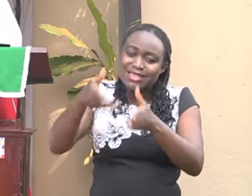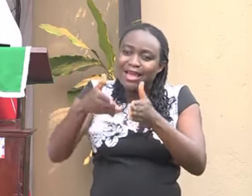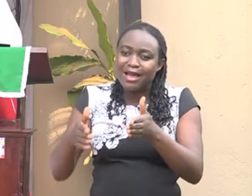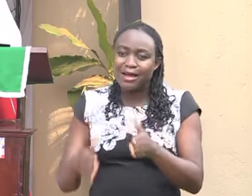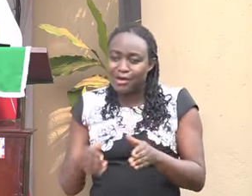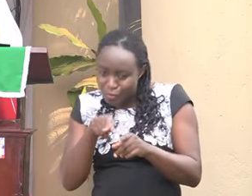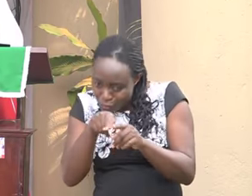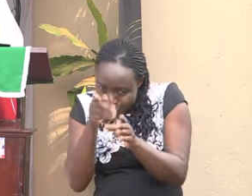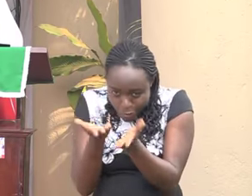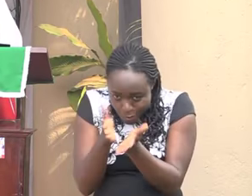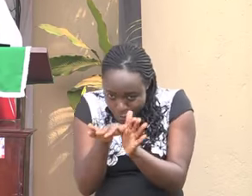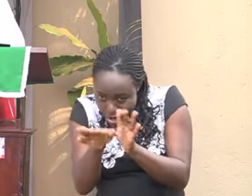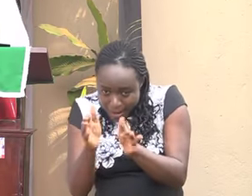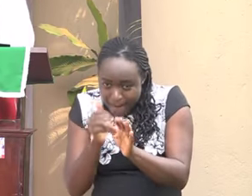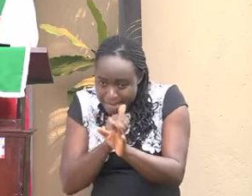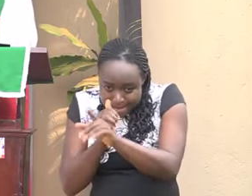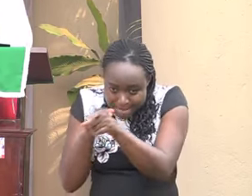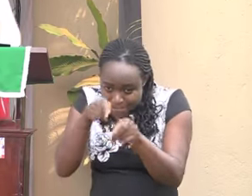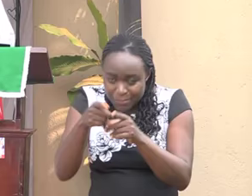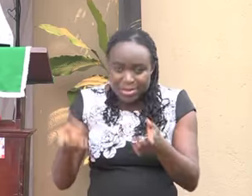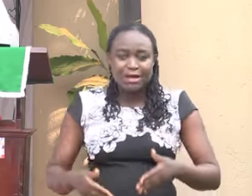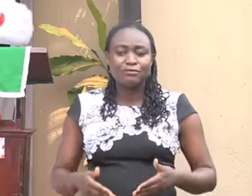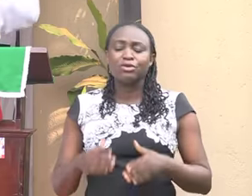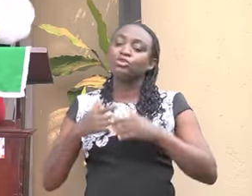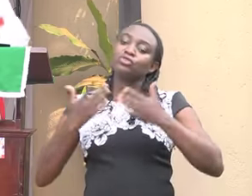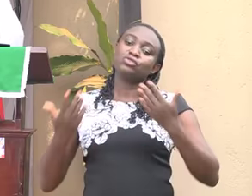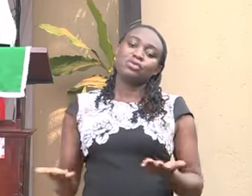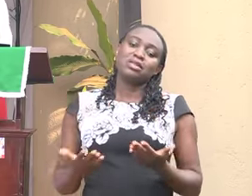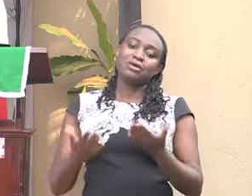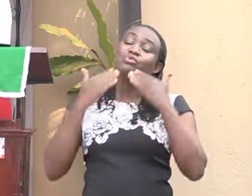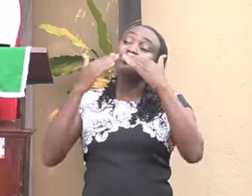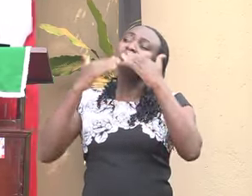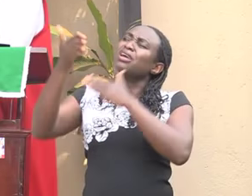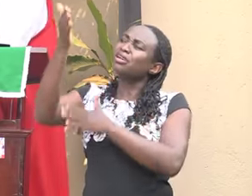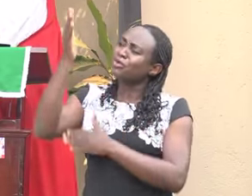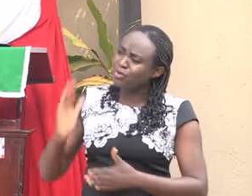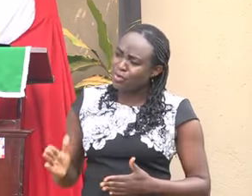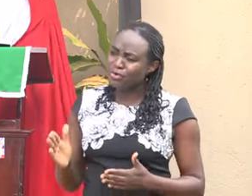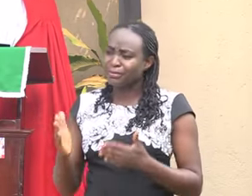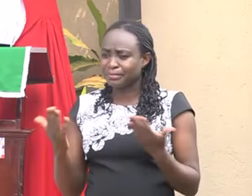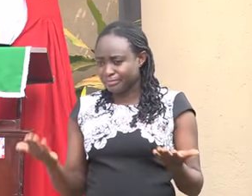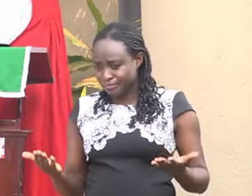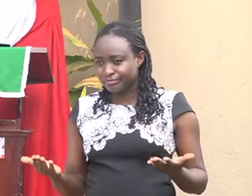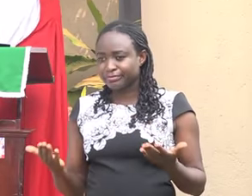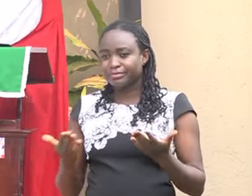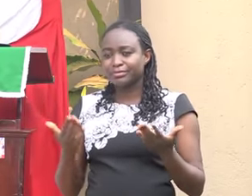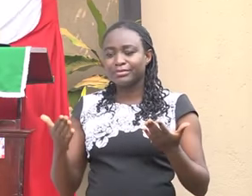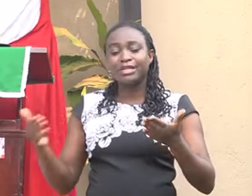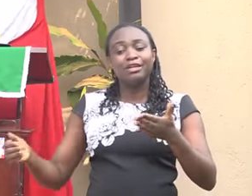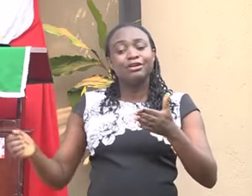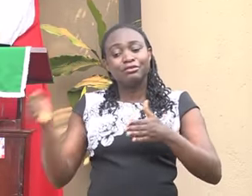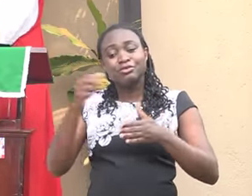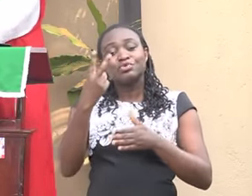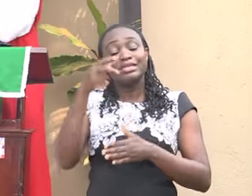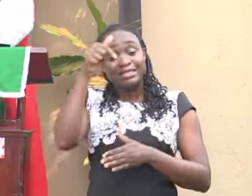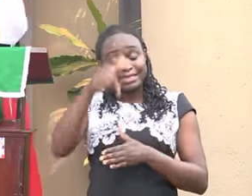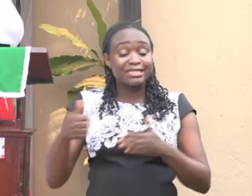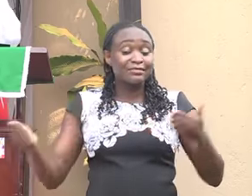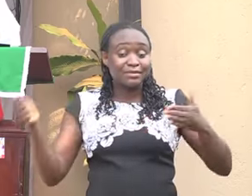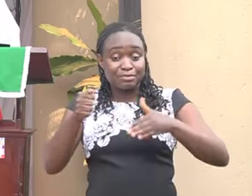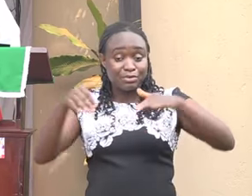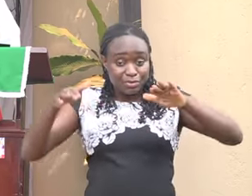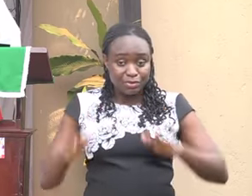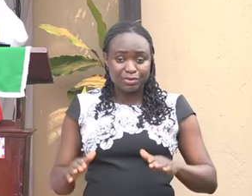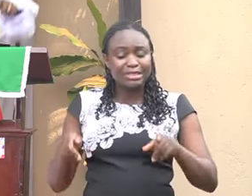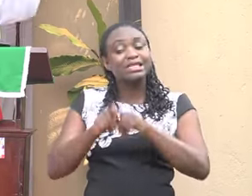ya wake up nange, okweba zakatona kutuwa kumatiki la game ya karo, wali wono